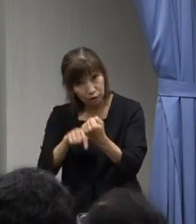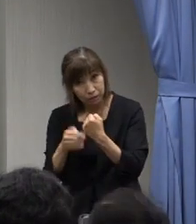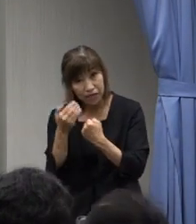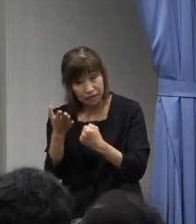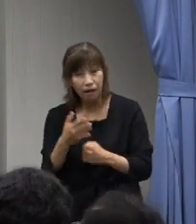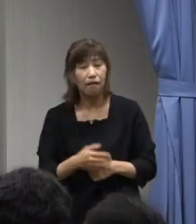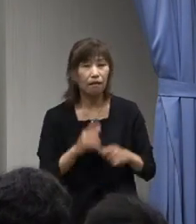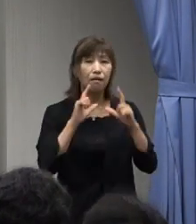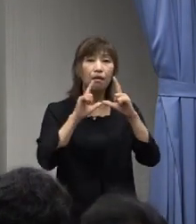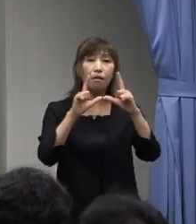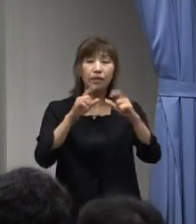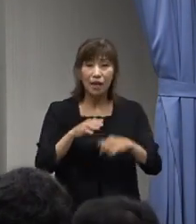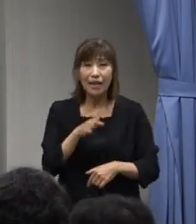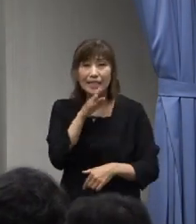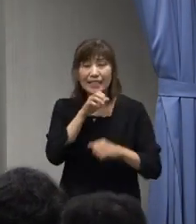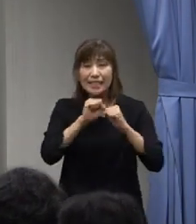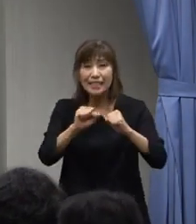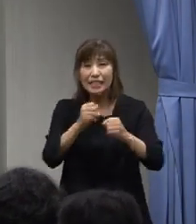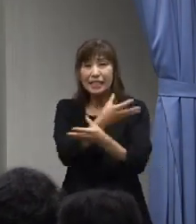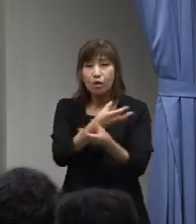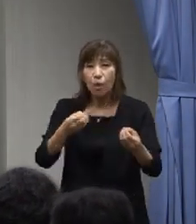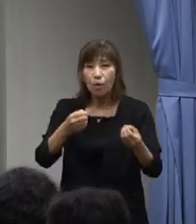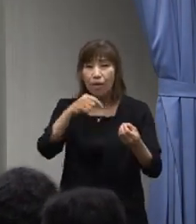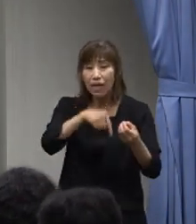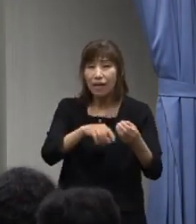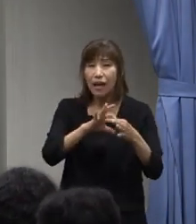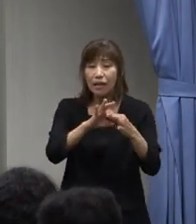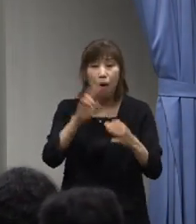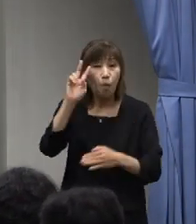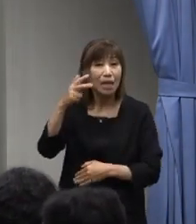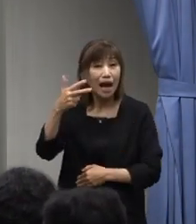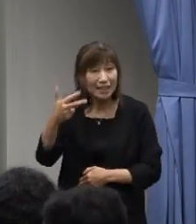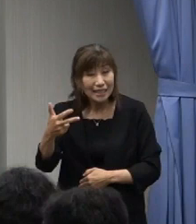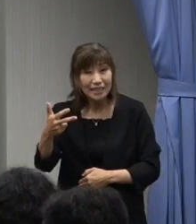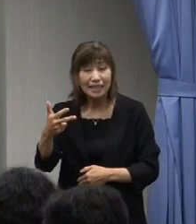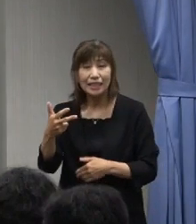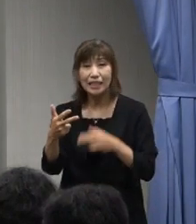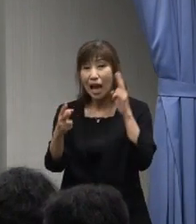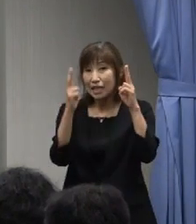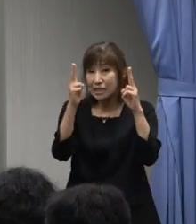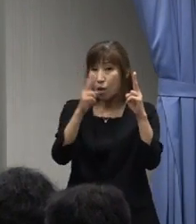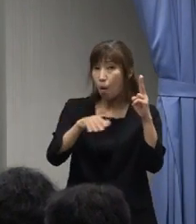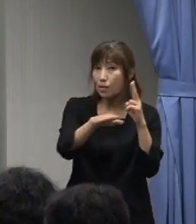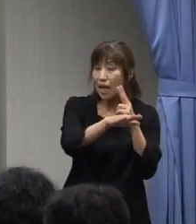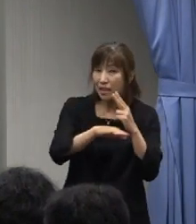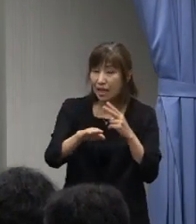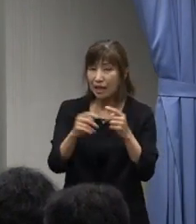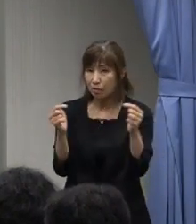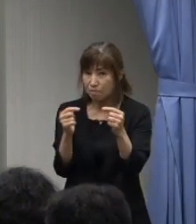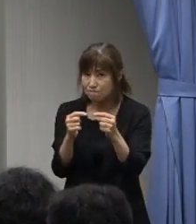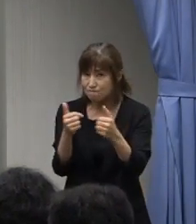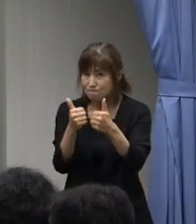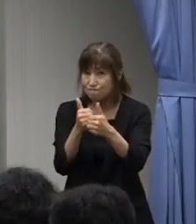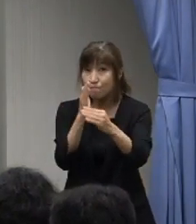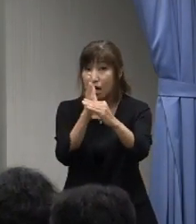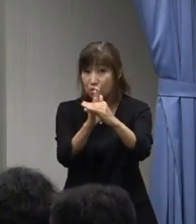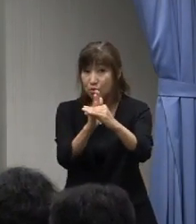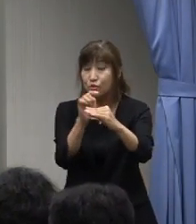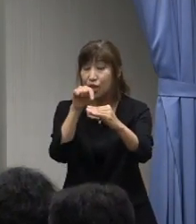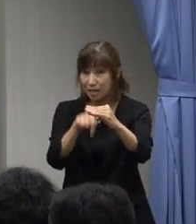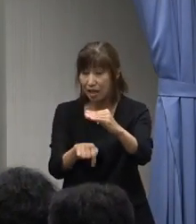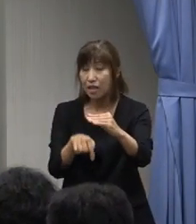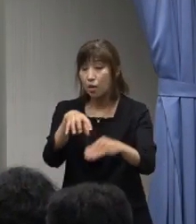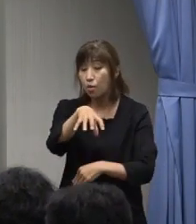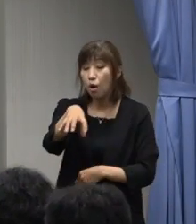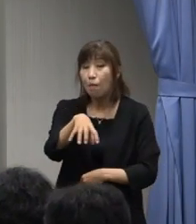実施協定については今の大阪市と、そして事業者と詰めていきますので、詳細はしっかり詰めていきたいというふうに